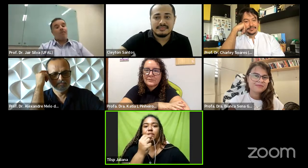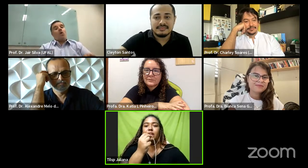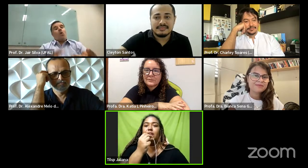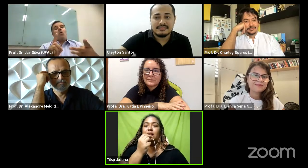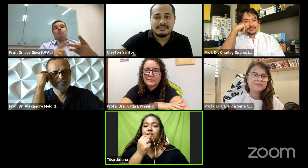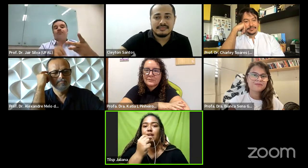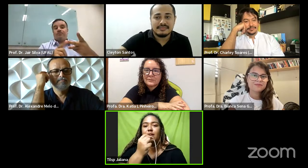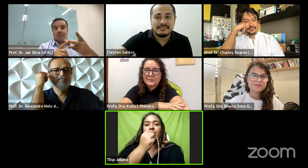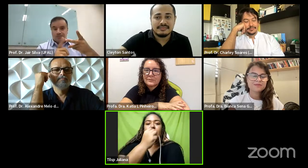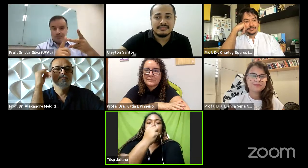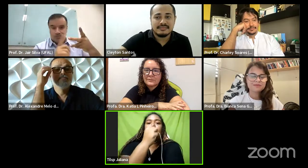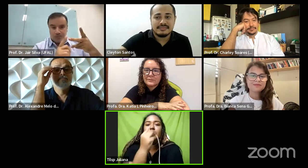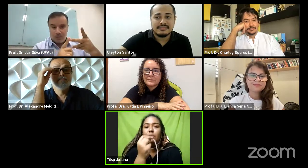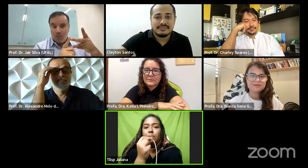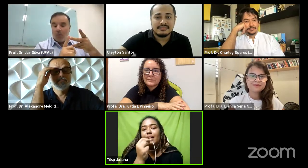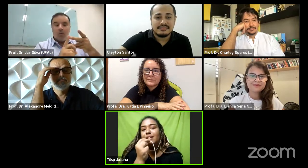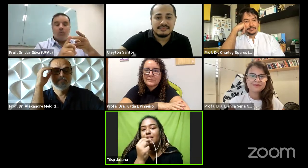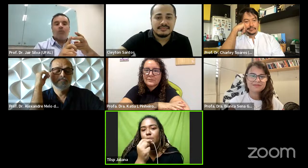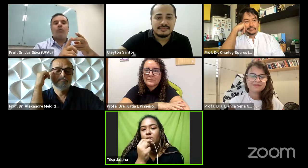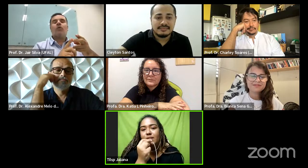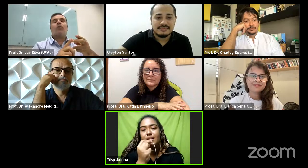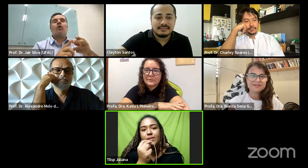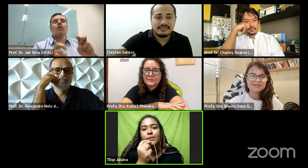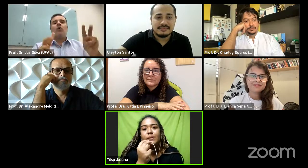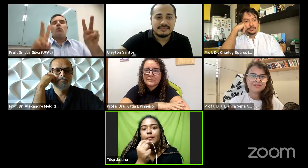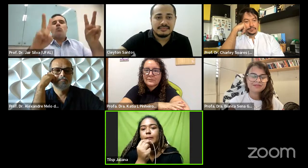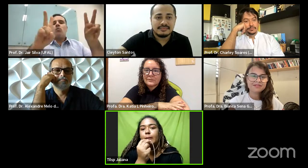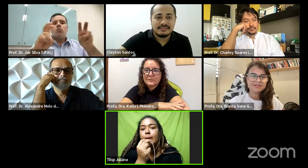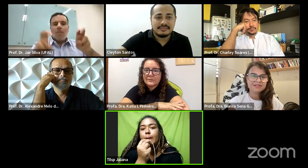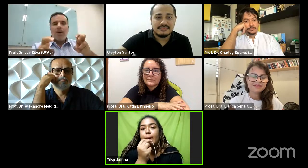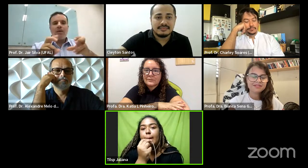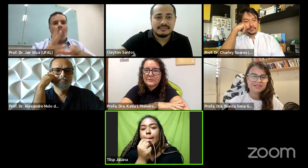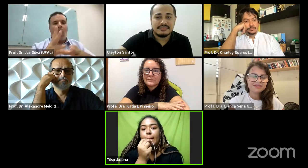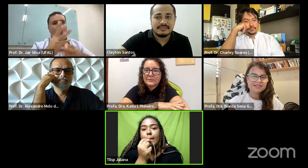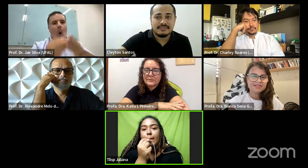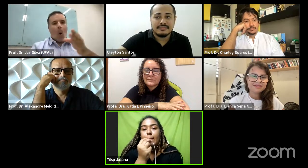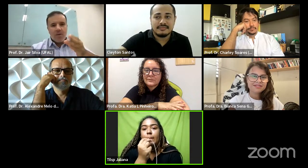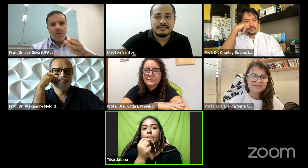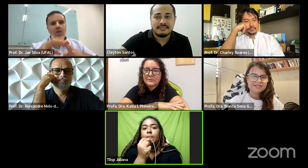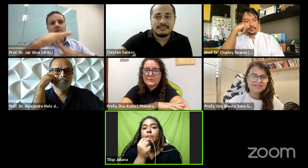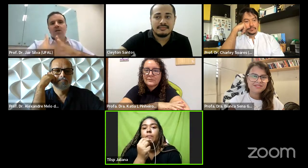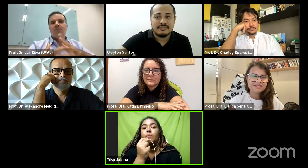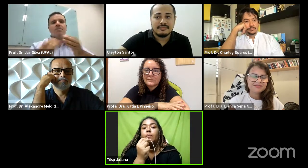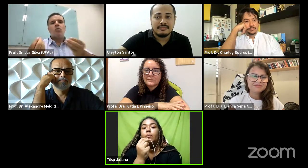inventário, e eles fizeram parte desse processo.